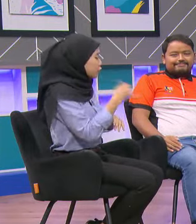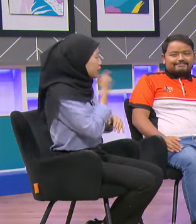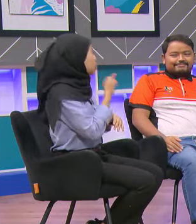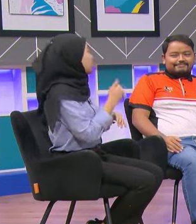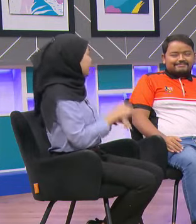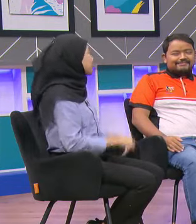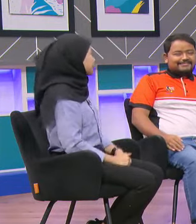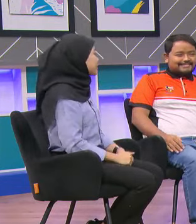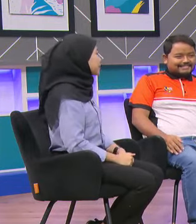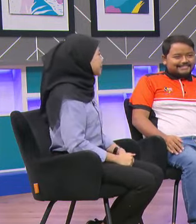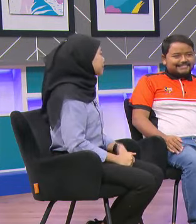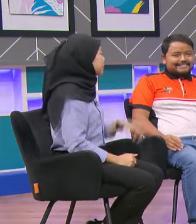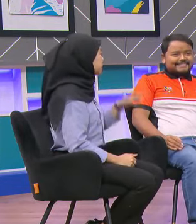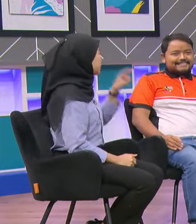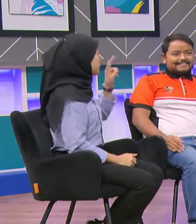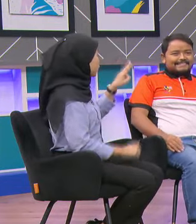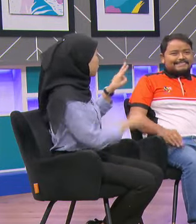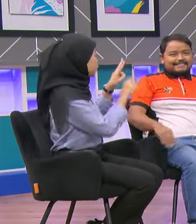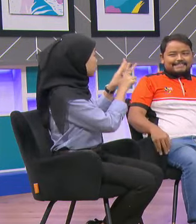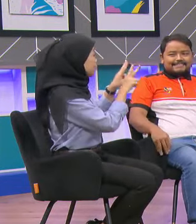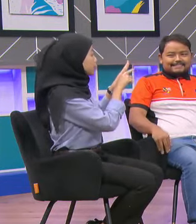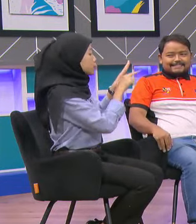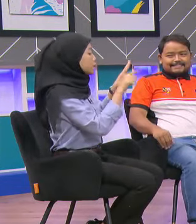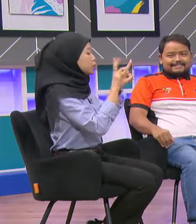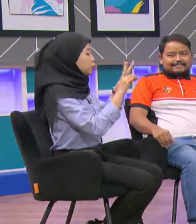akan berlangsung 23 sehingga